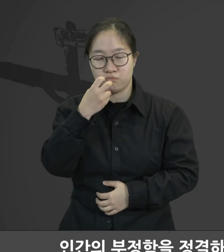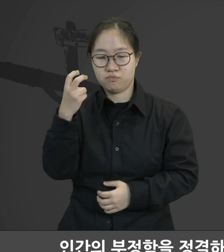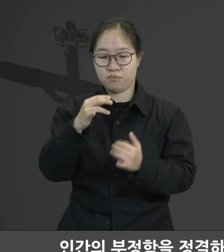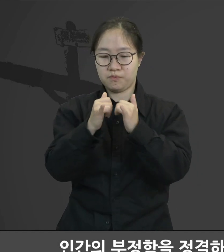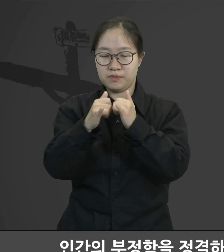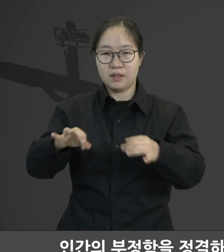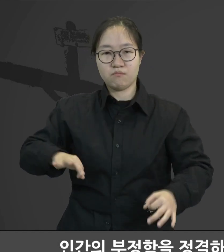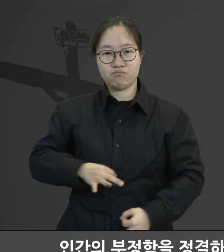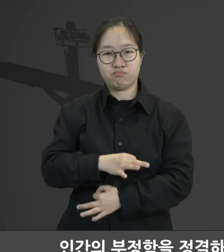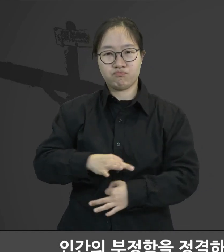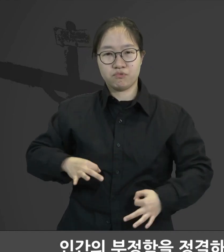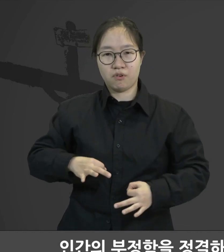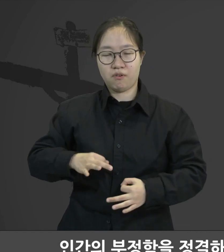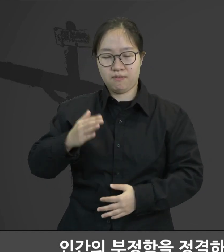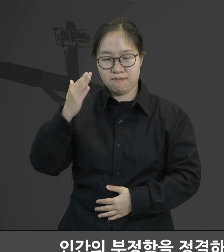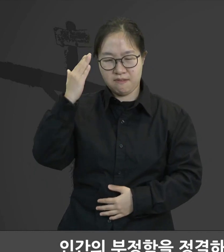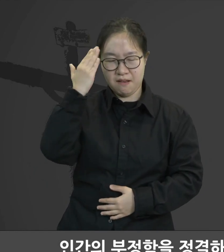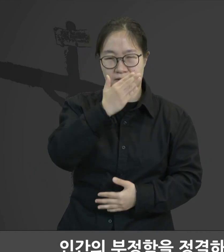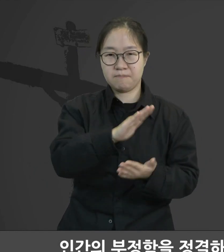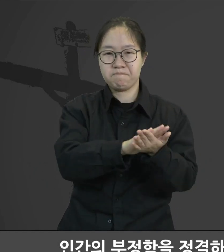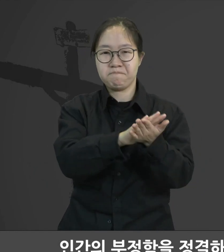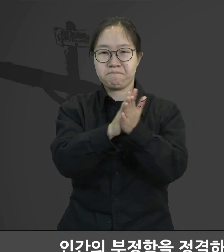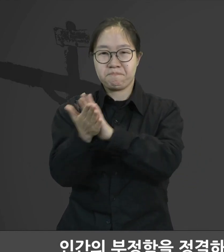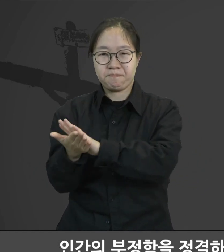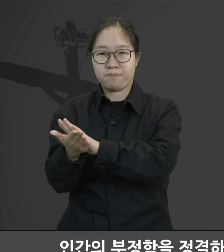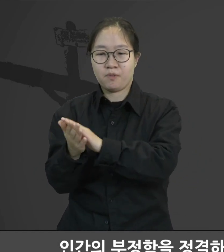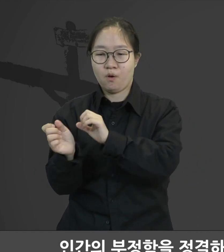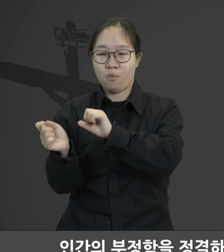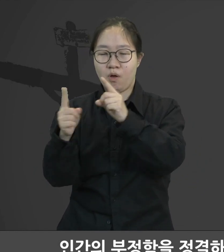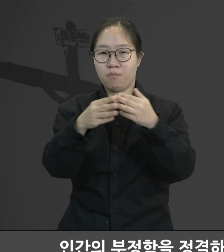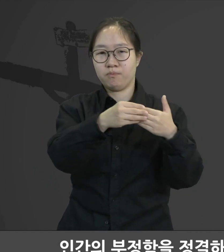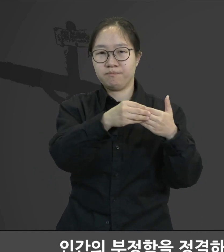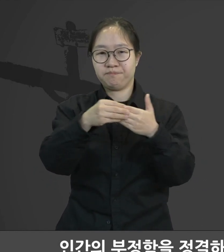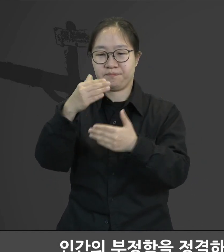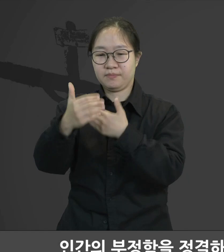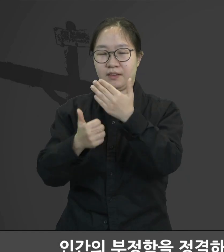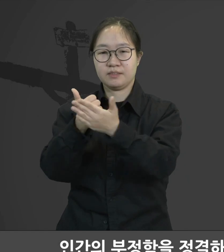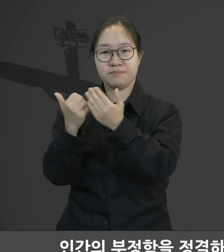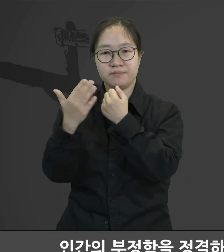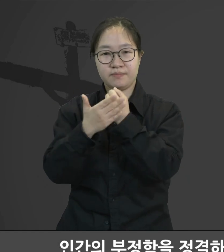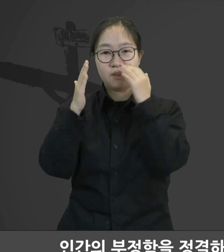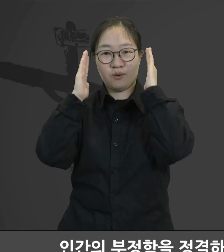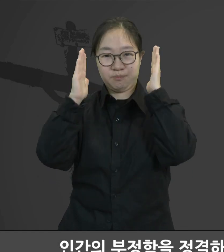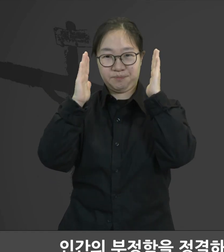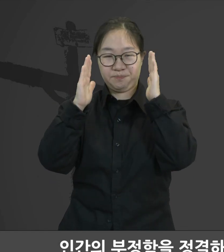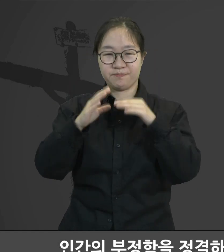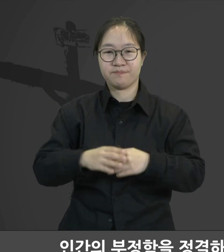정결하게 하셔서 회복으로 이끄시는 하나님의 은혜에 대해 살펴보겠습니다.